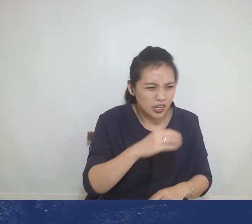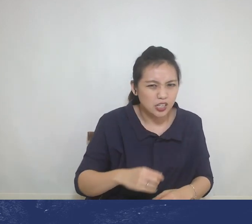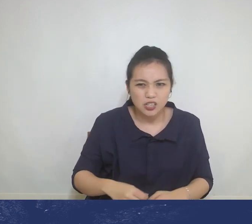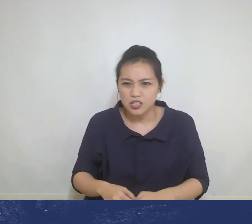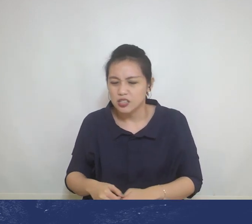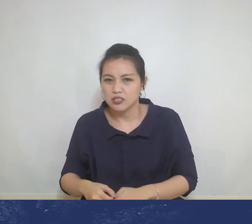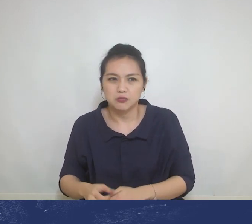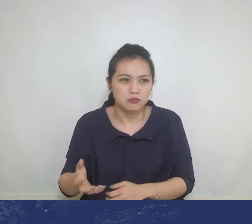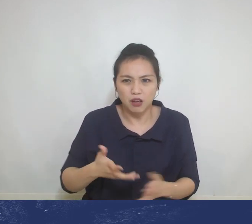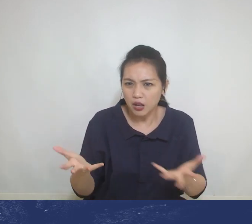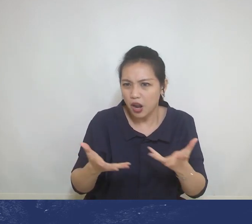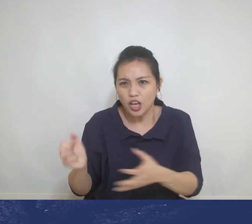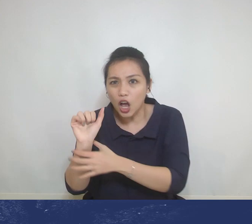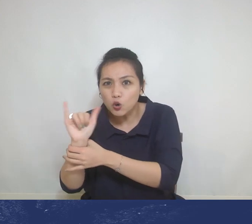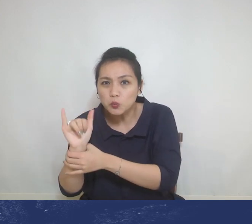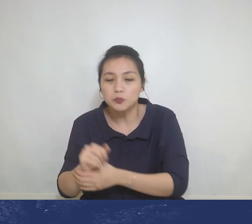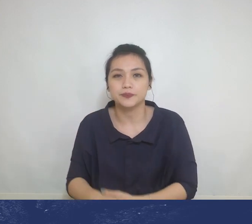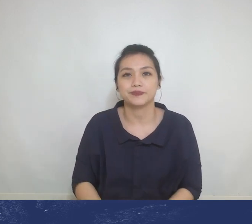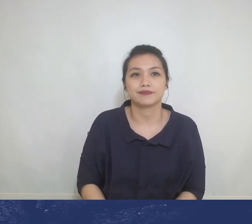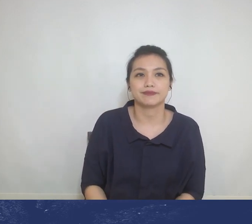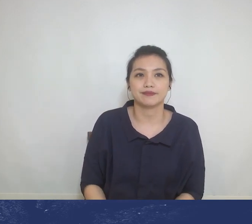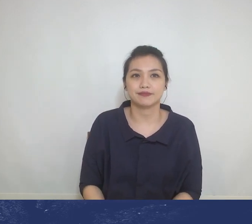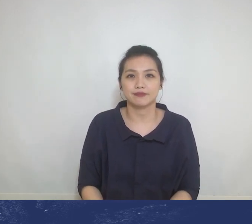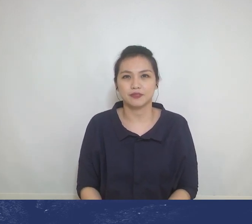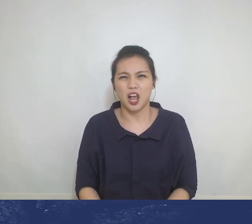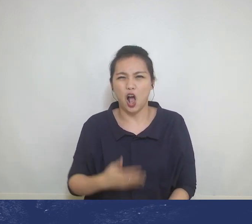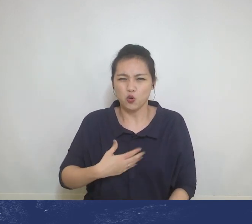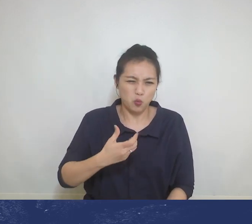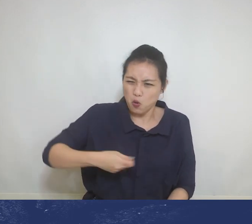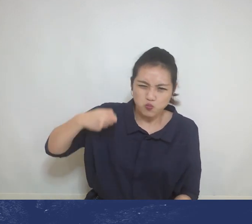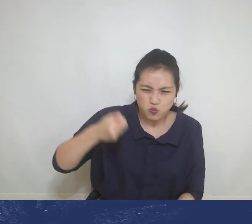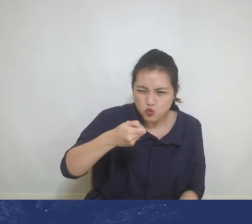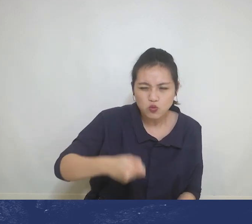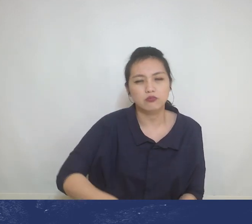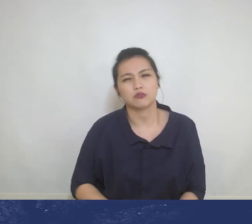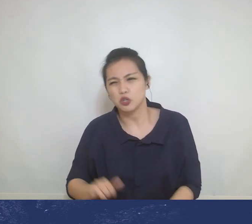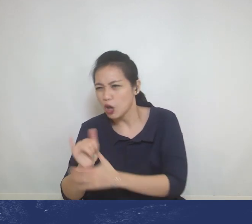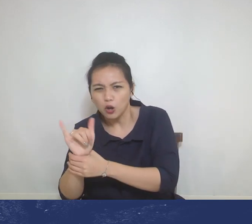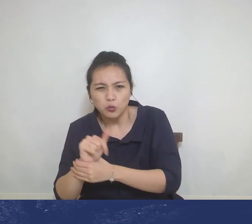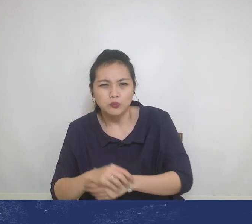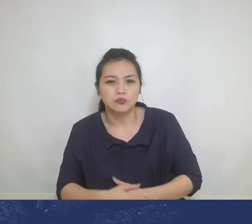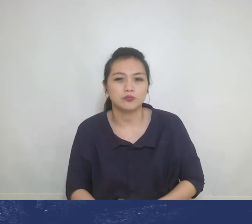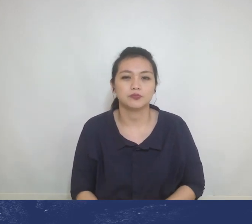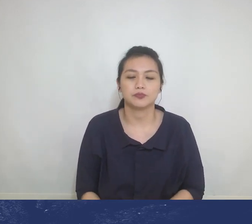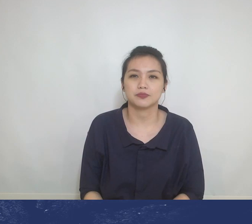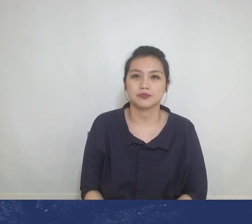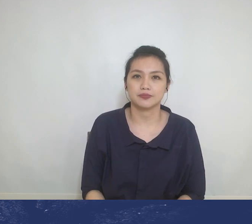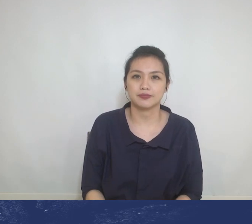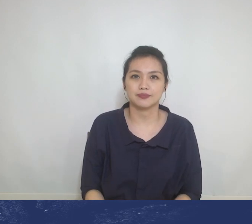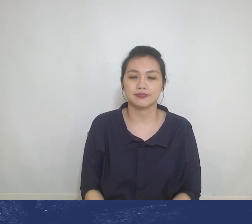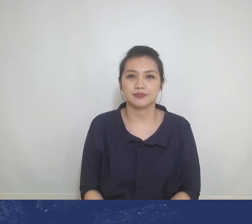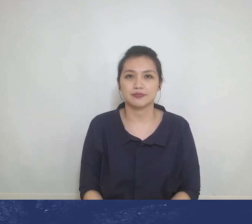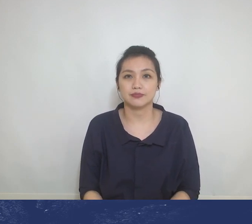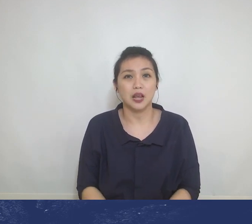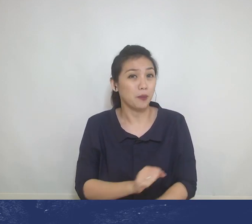mengintai, kalau Yakub pulang laporin ke aku ya, kalau perlu tangkap dulu nanti tak bunuh dia, sebelum dia ketemu sama papanya. Supaya papanya gak perlu tahu kalau dia sudah